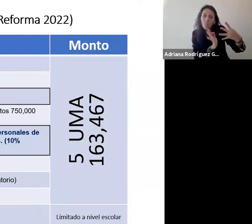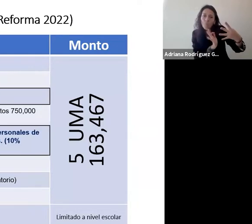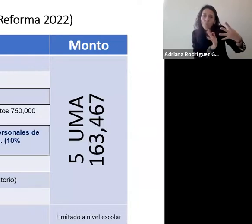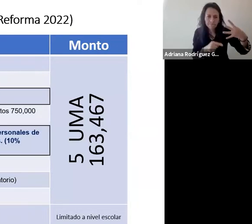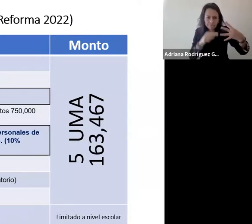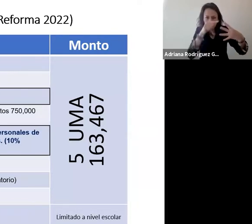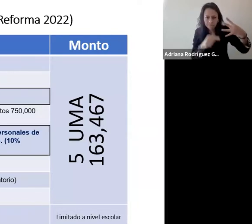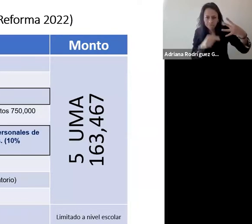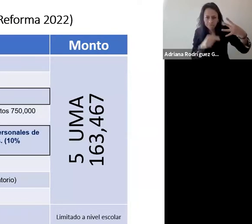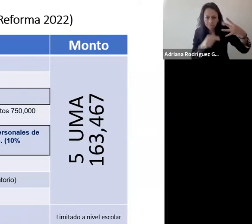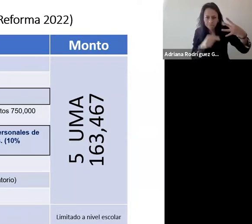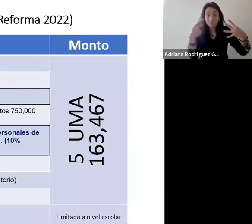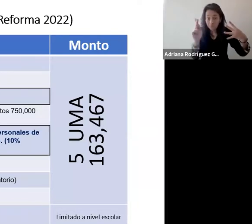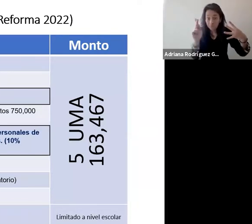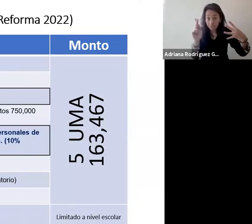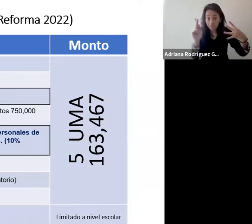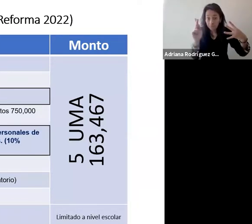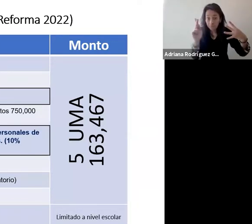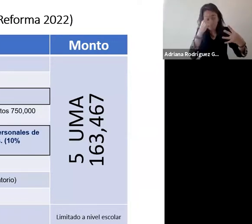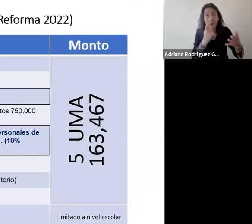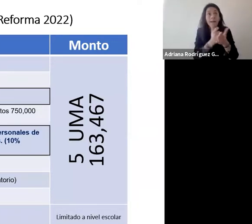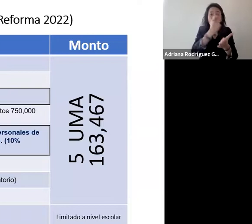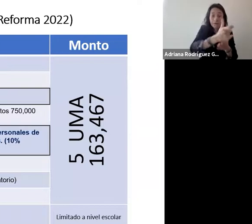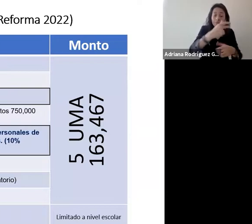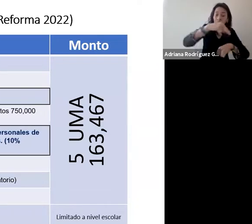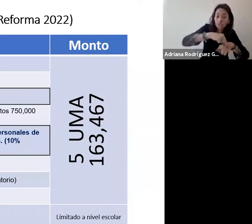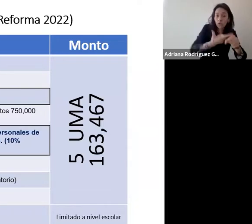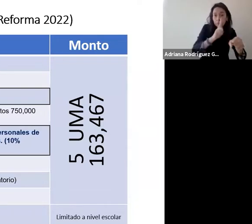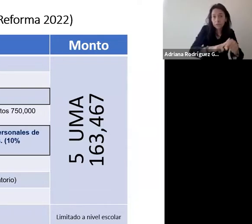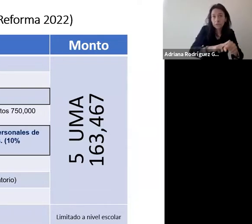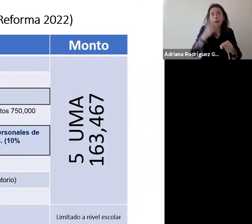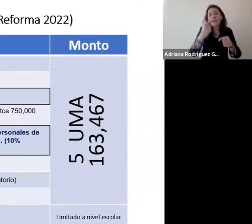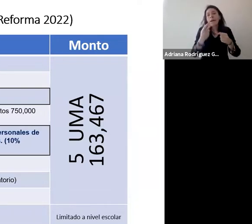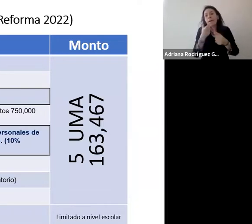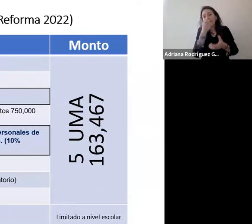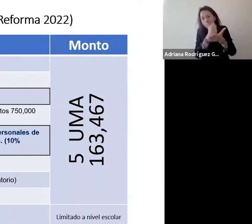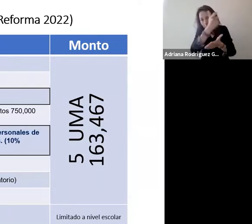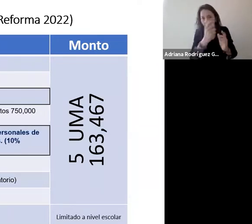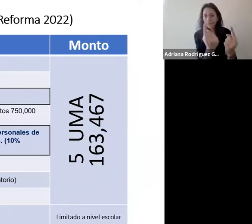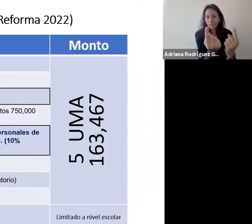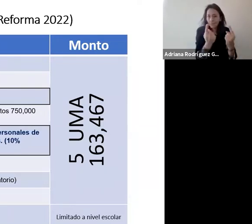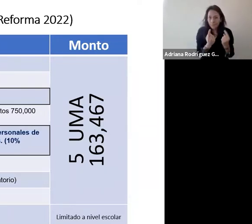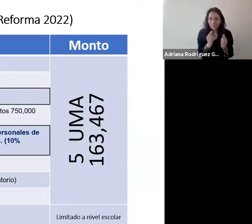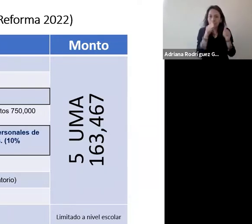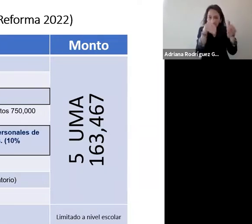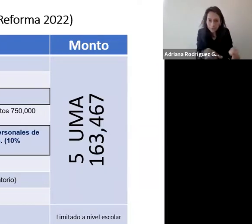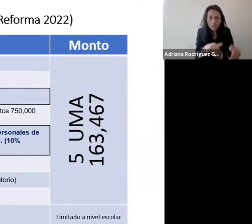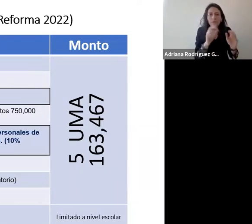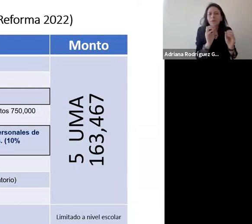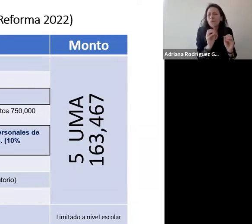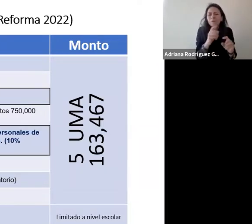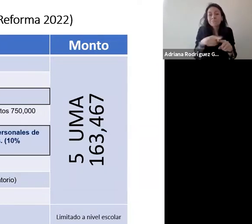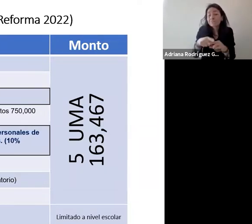todos los demás, honorarios médicos, gastos funerarios, intereses por créditos, son obligatorios. Esos son gastos que las